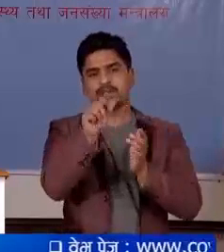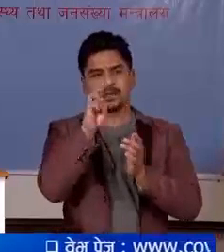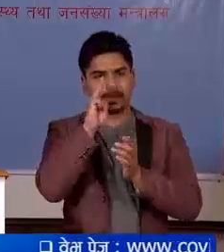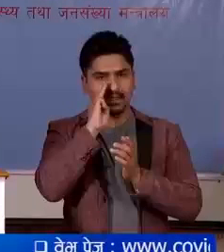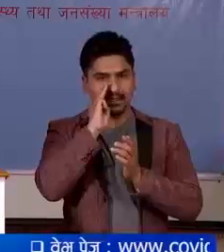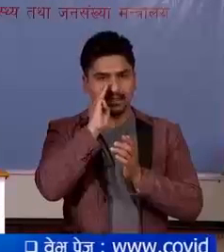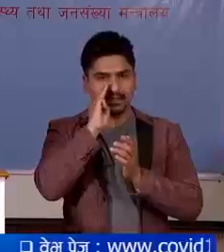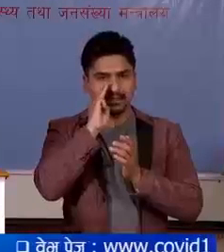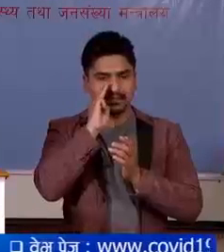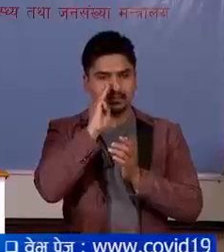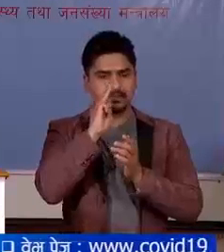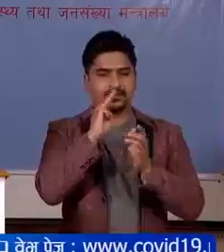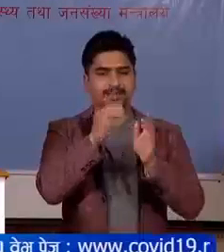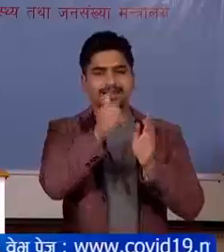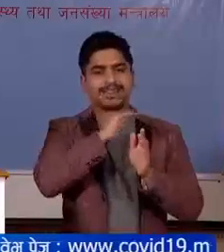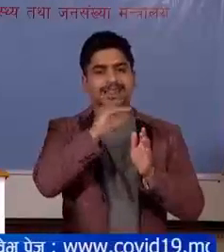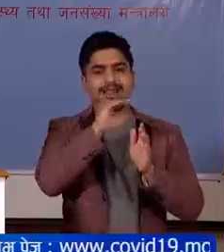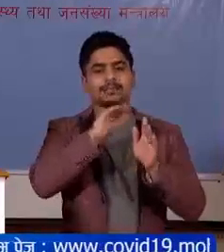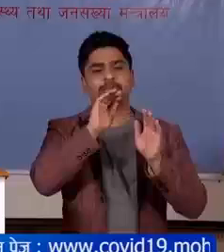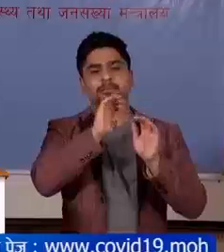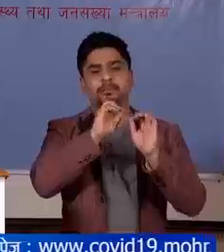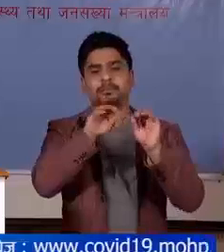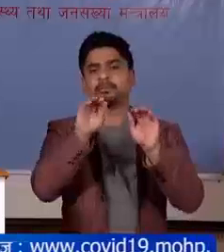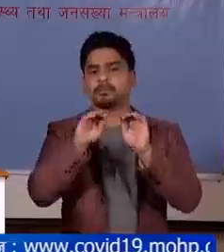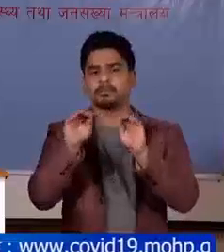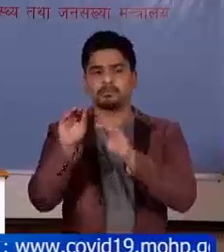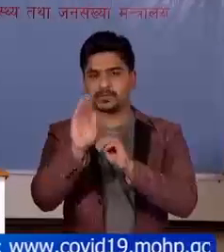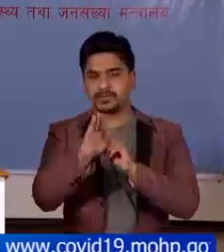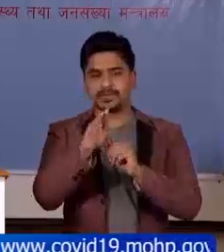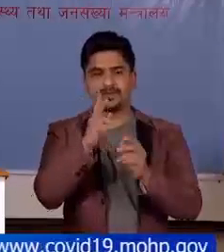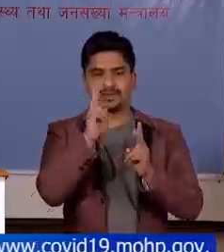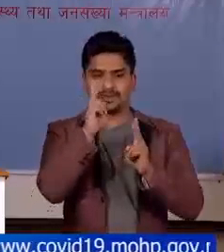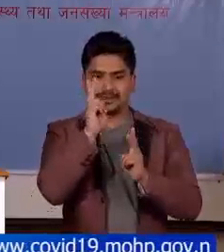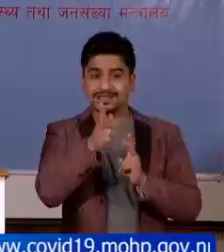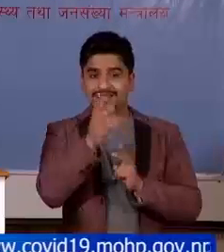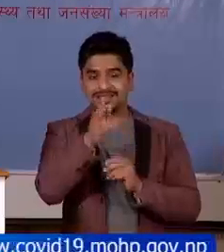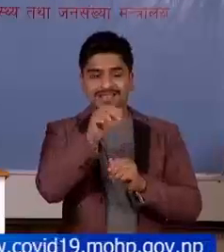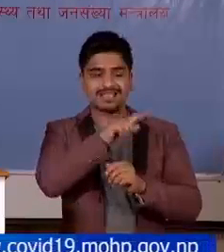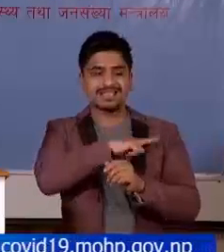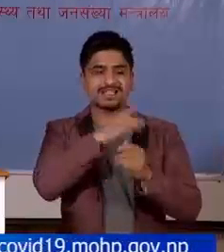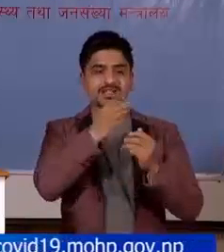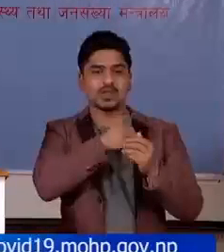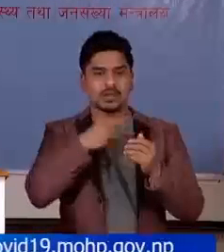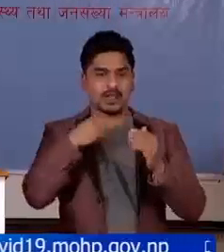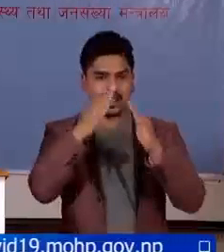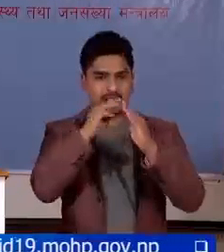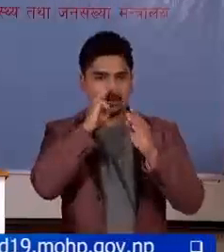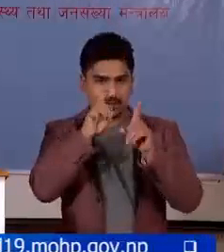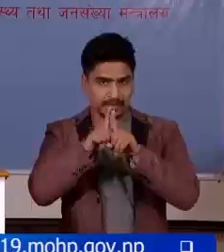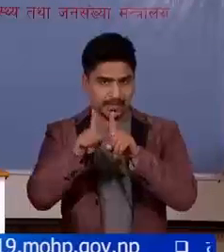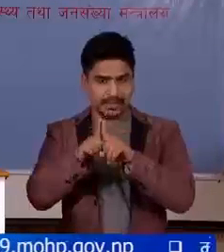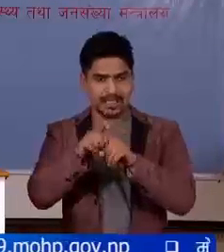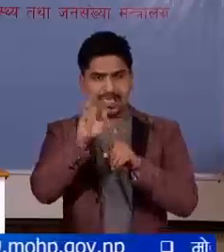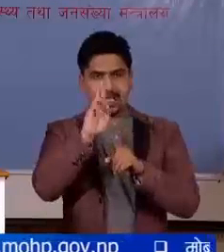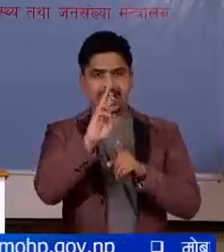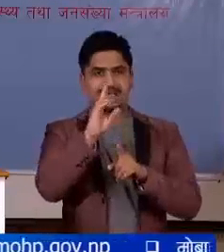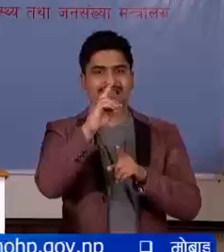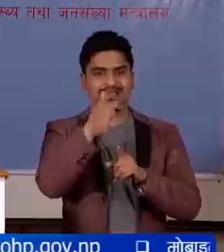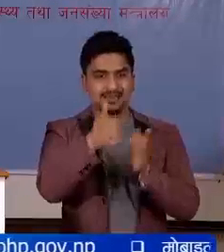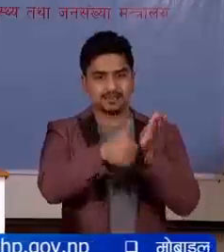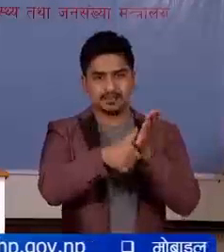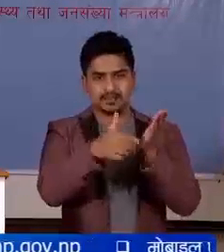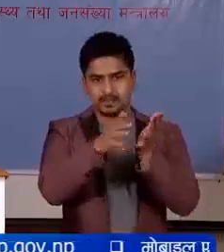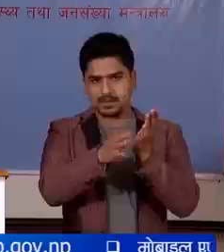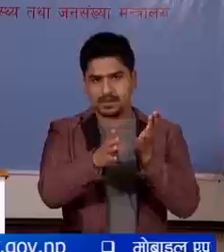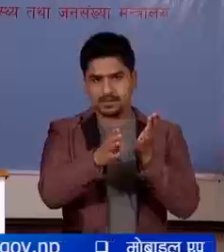अभिमुखिकरन गरिये को सा जलेगर दाखेरी नीजी अस्पताल अरू माँ पनी आडिची को परिक्षेन